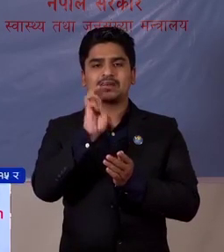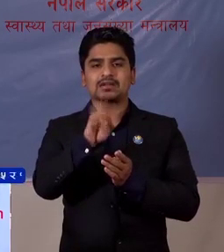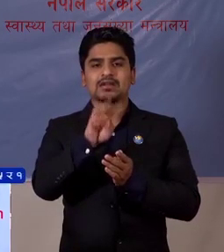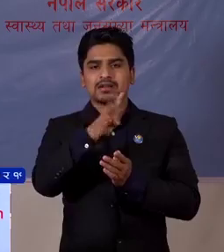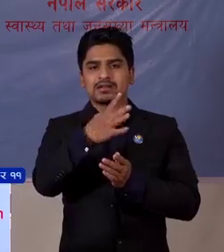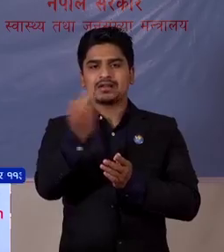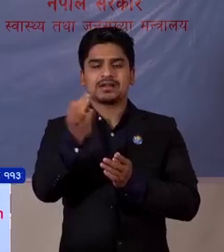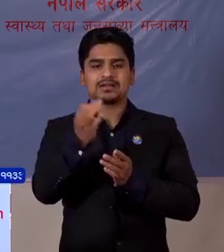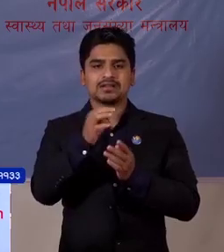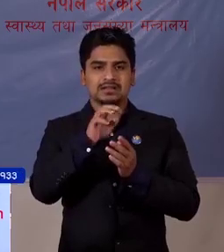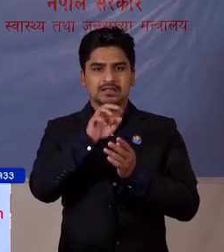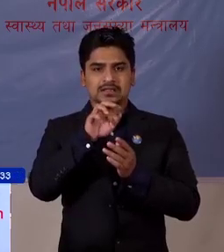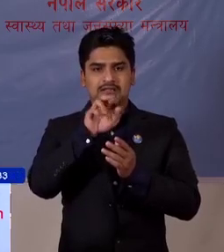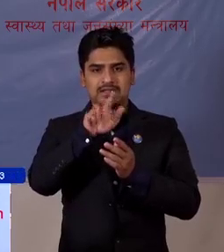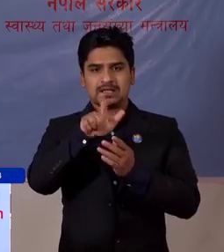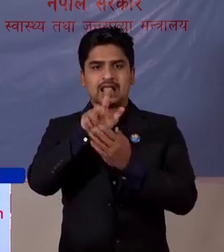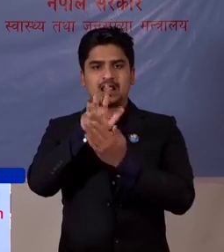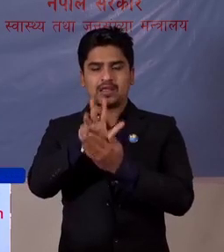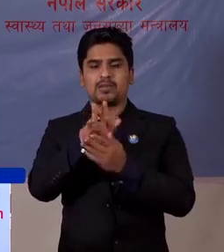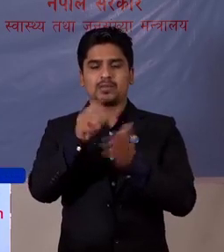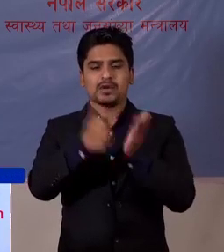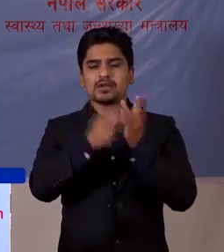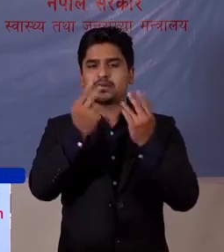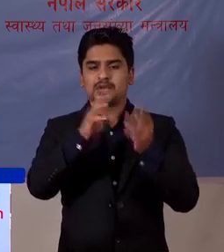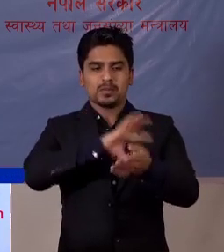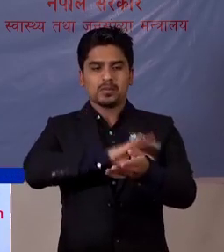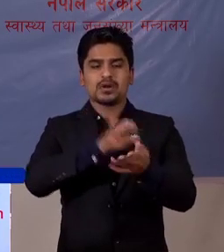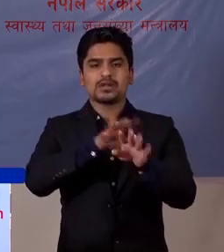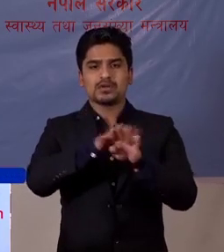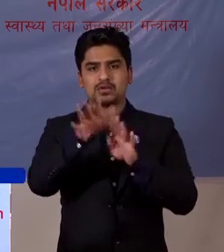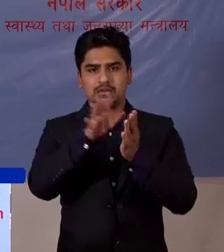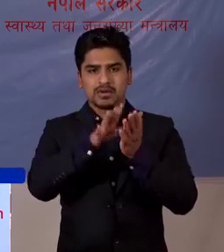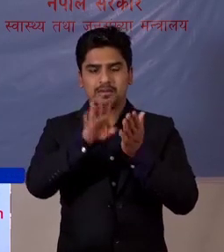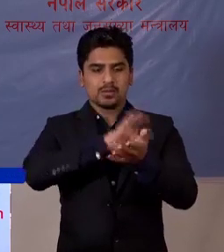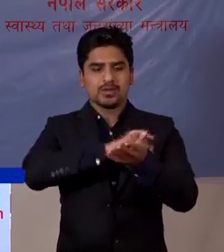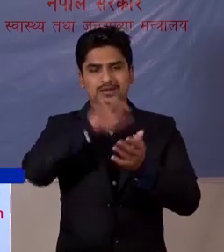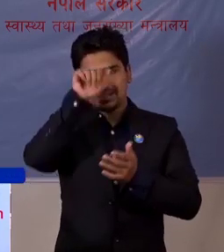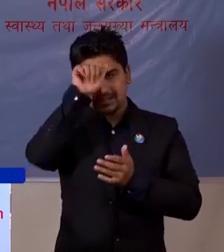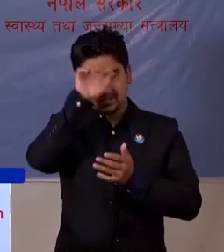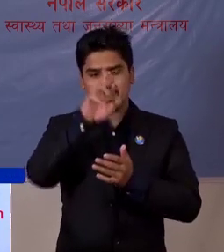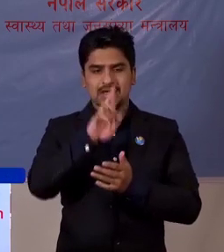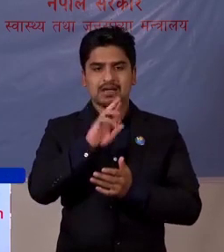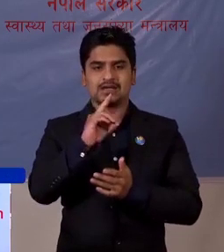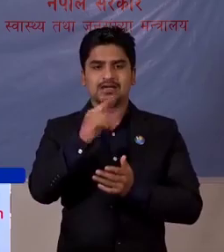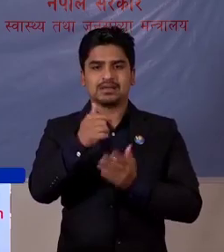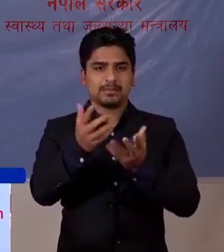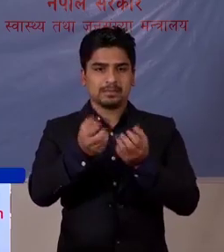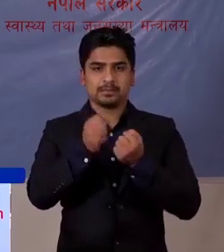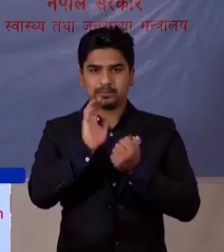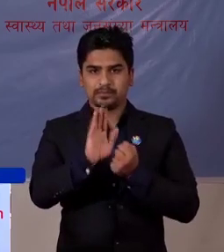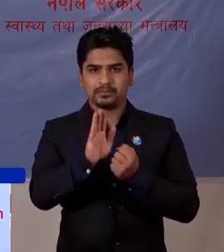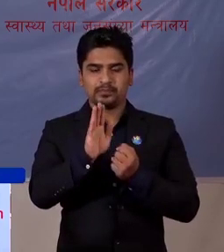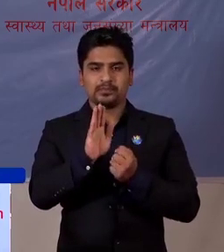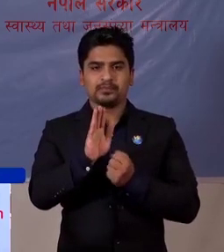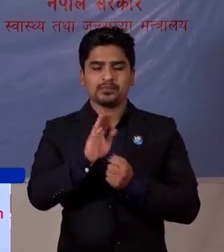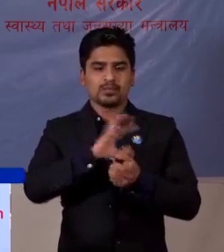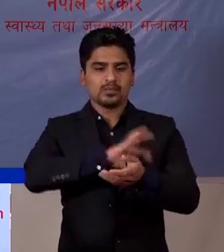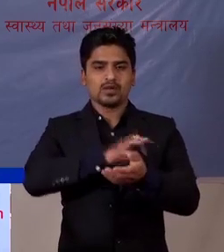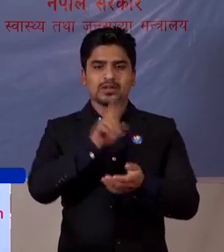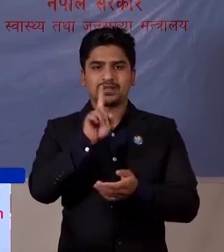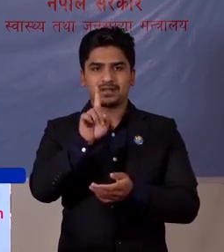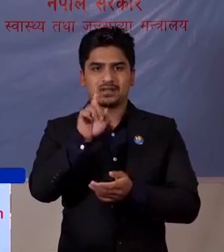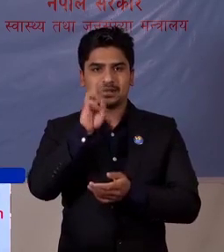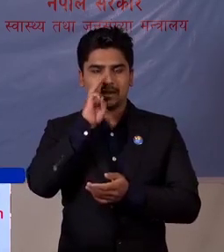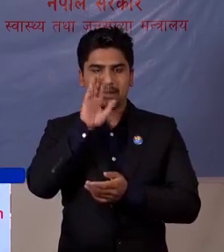1,479 परीक्षणहरू भएका छन्। विभिन्न प्रदेशहरूबाट प्रादेशिक विवरणहरू आरडीटीको प्राप्त भएको छ, जसमध्ये प्रदेश